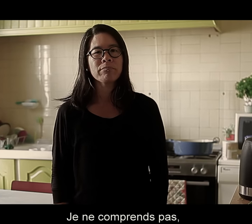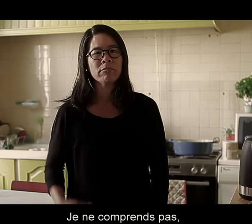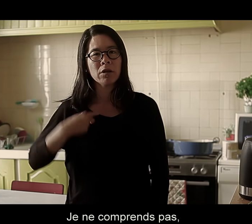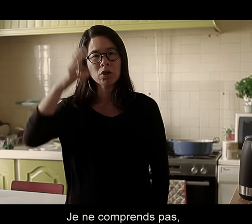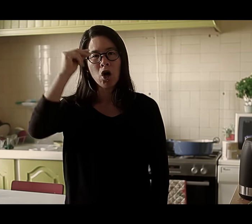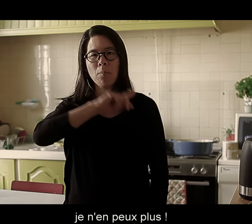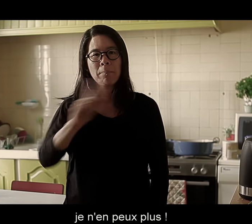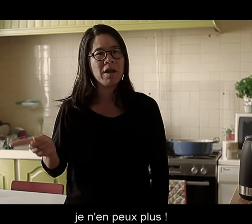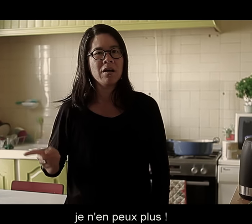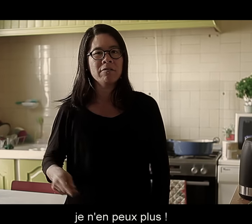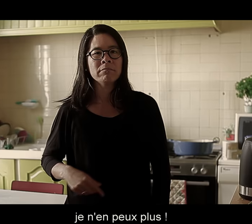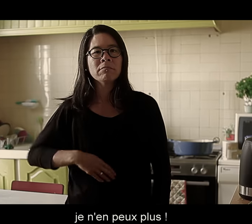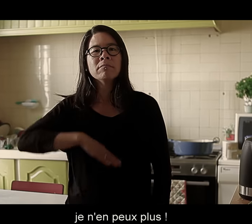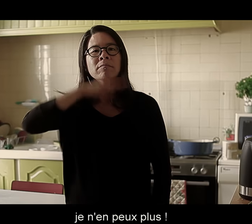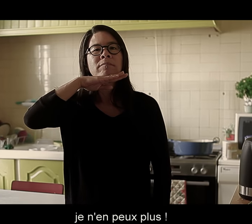pas. Je n'en peux plus.